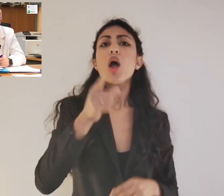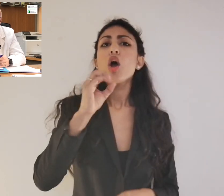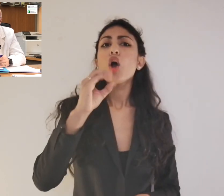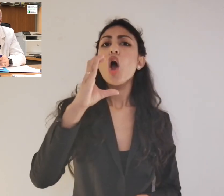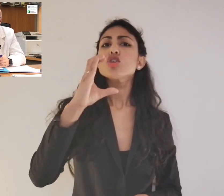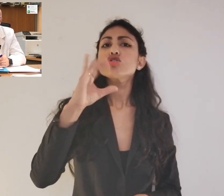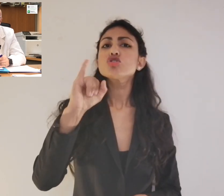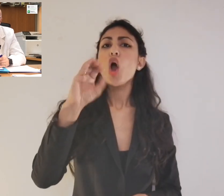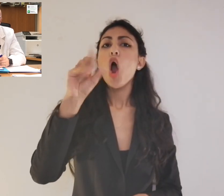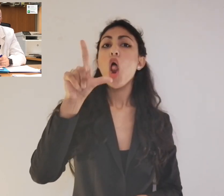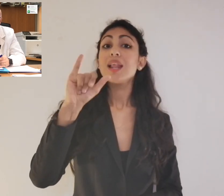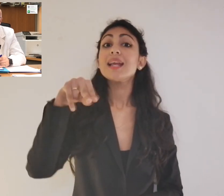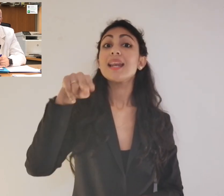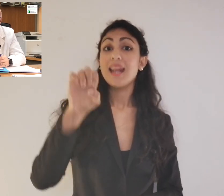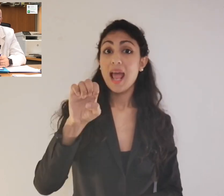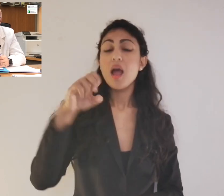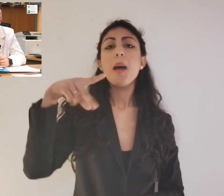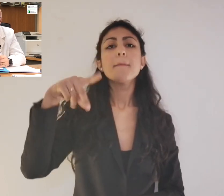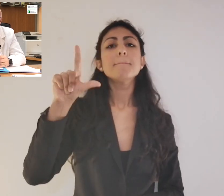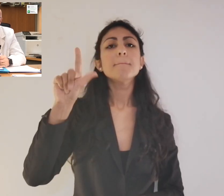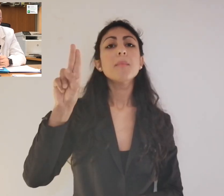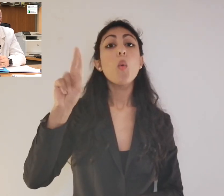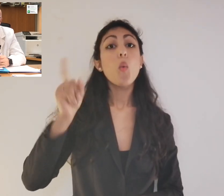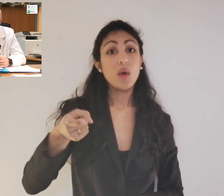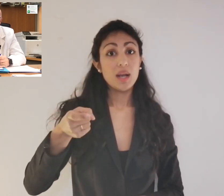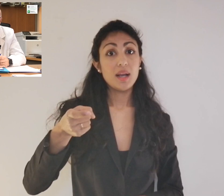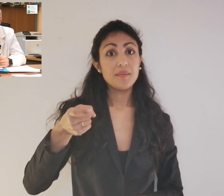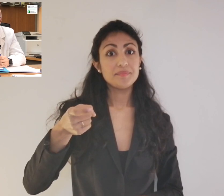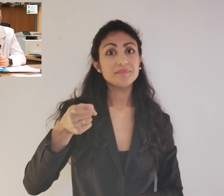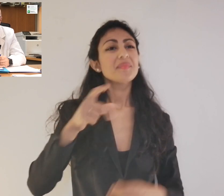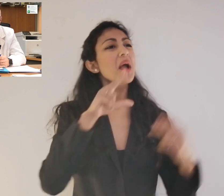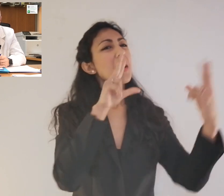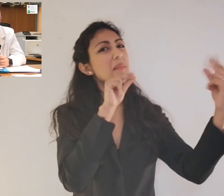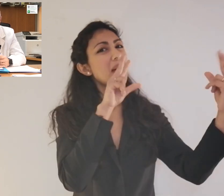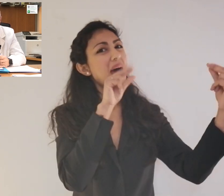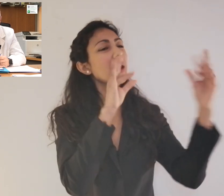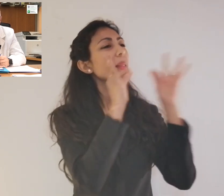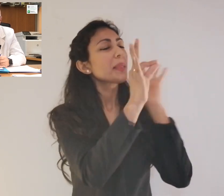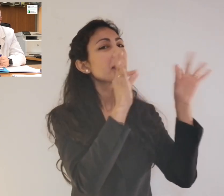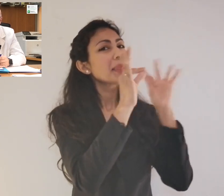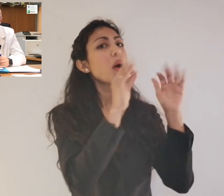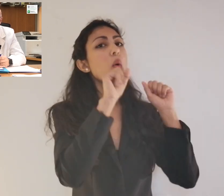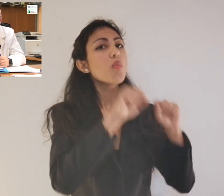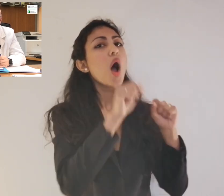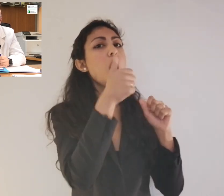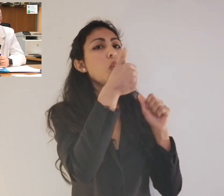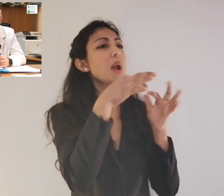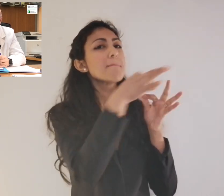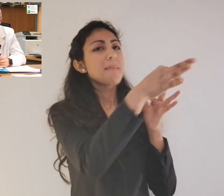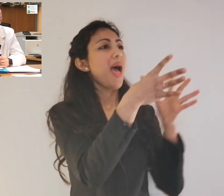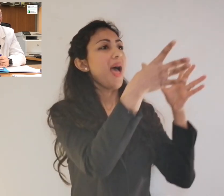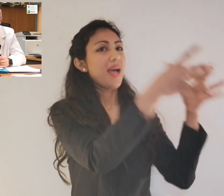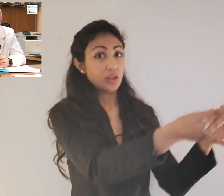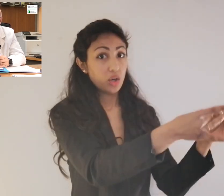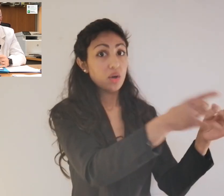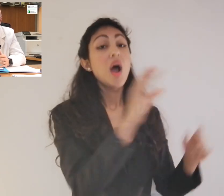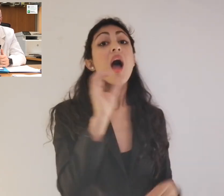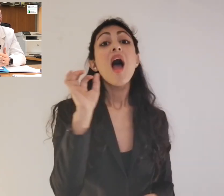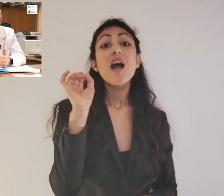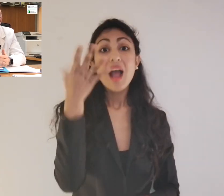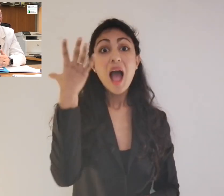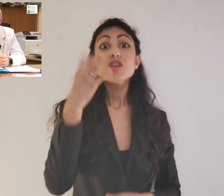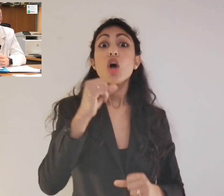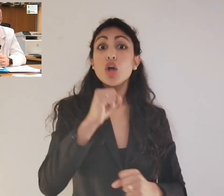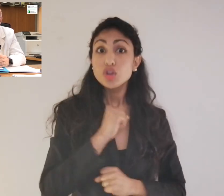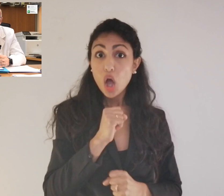di plug, che sono quelle che emettiamo quando parliamo normalmente arrivano a circa 1 metro,